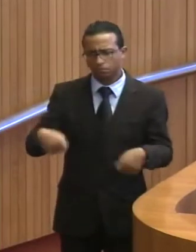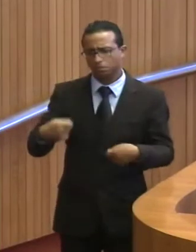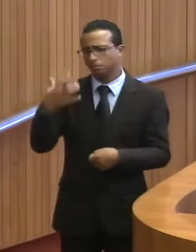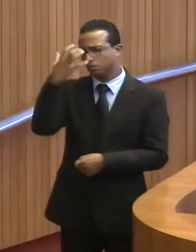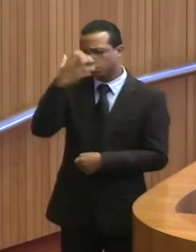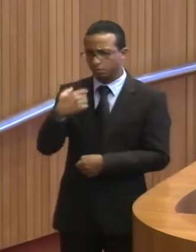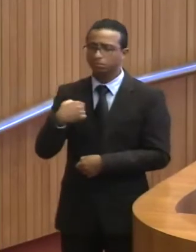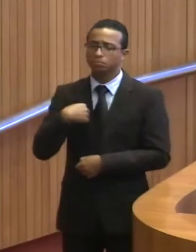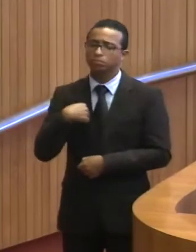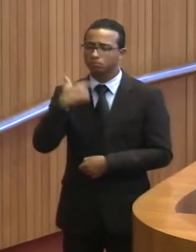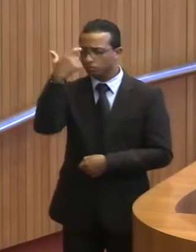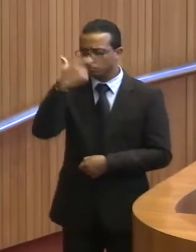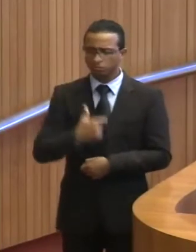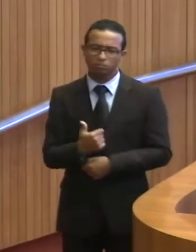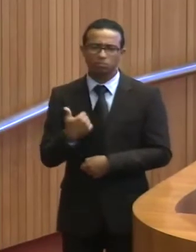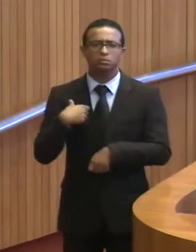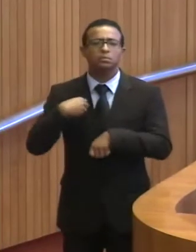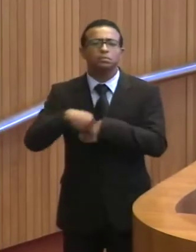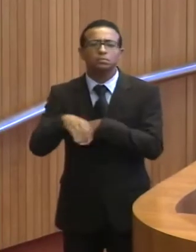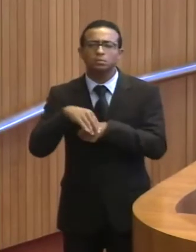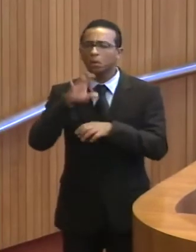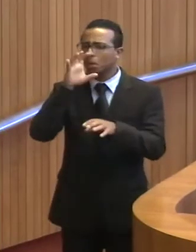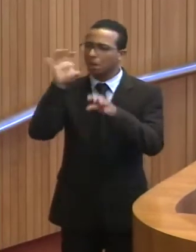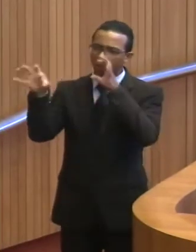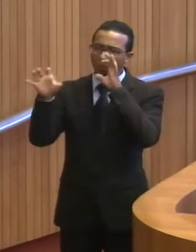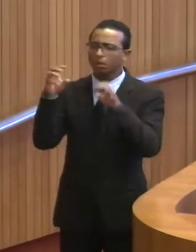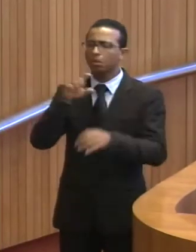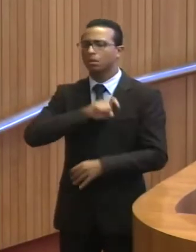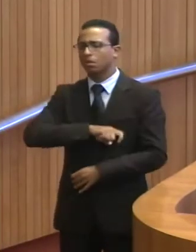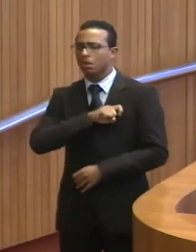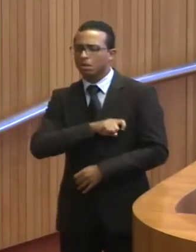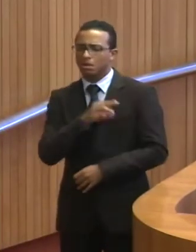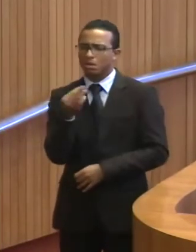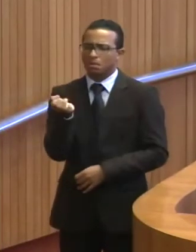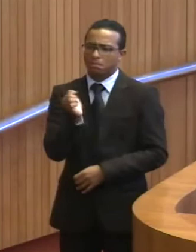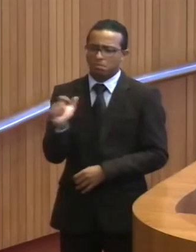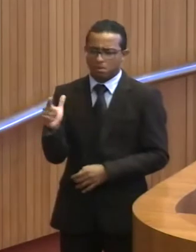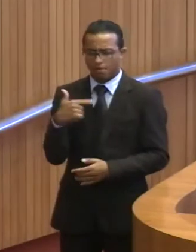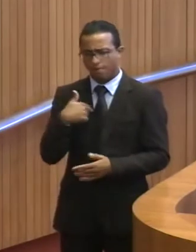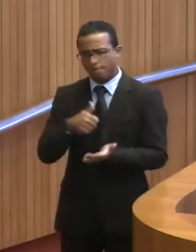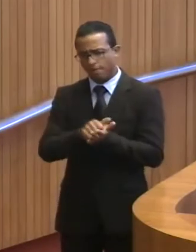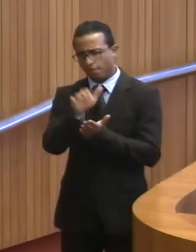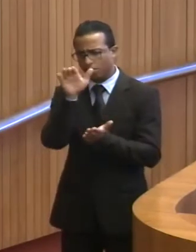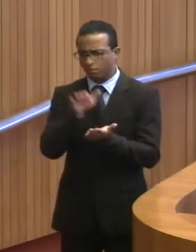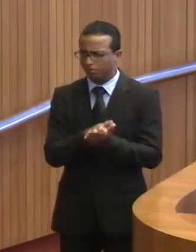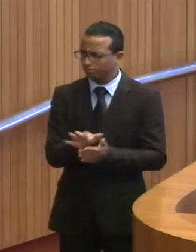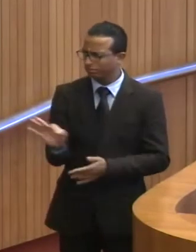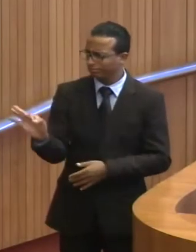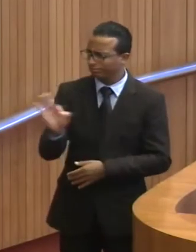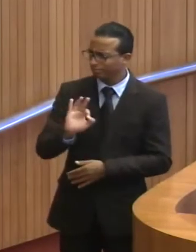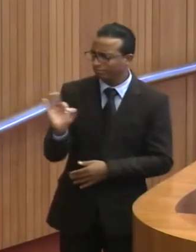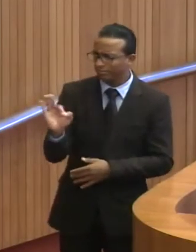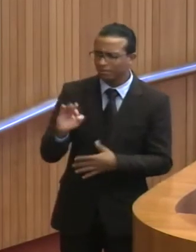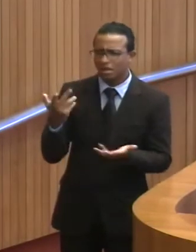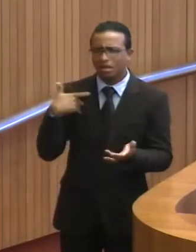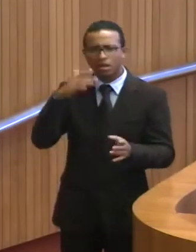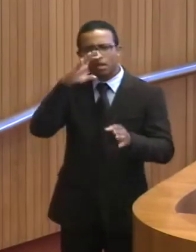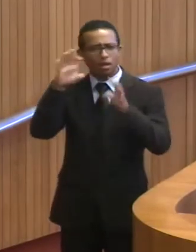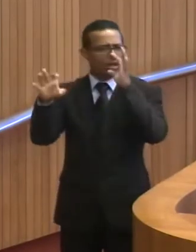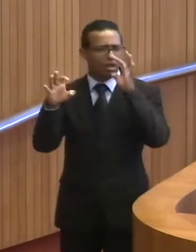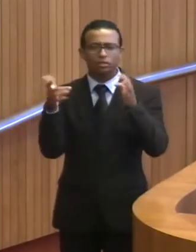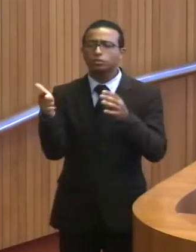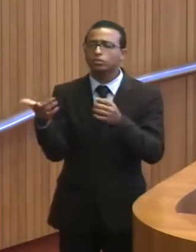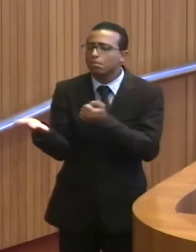pelo menos. Nós não trazemos para cá acusações levianas contra ninguém. Nós não trazemos aqui